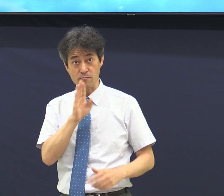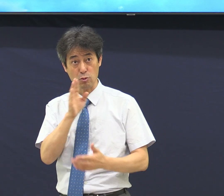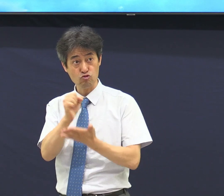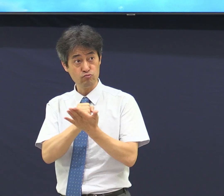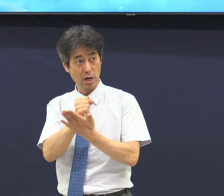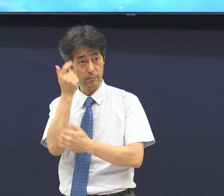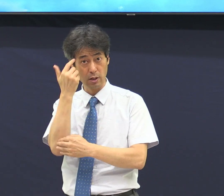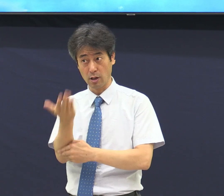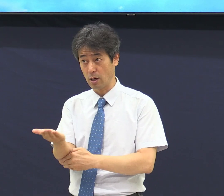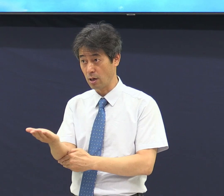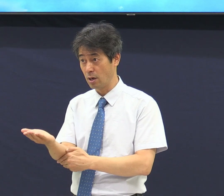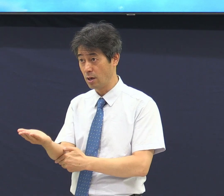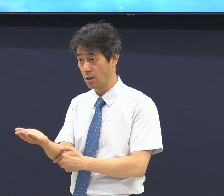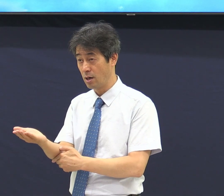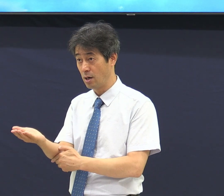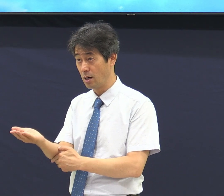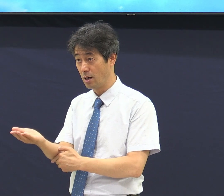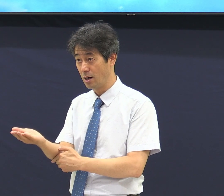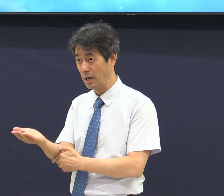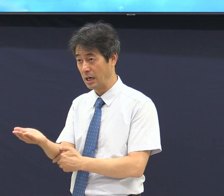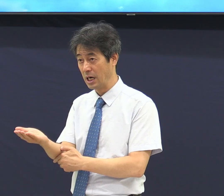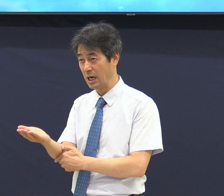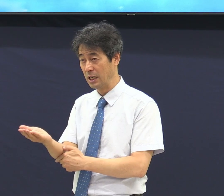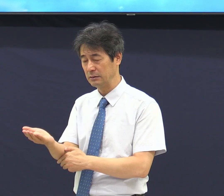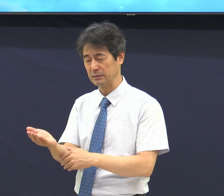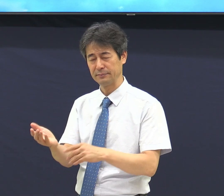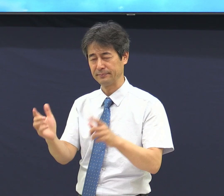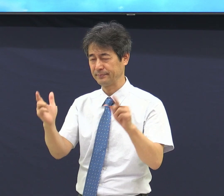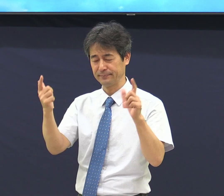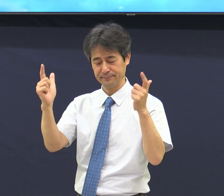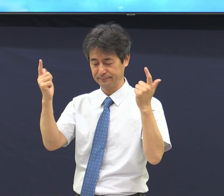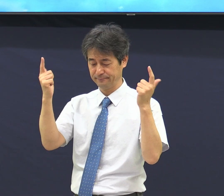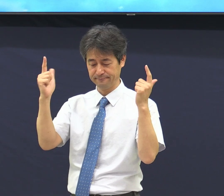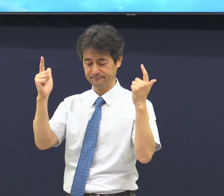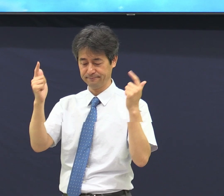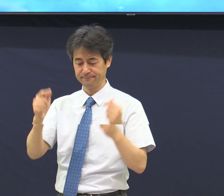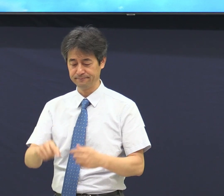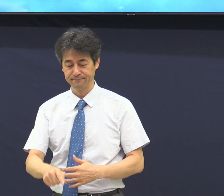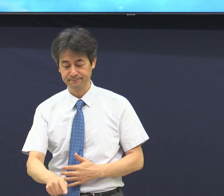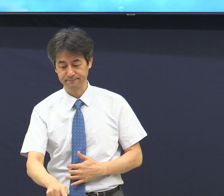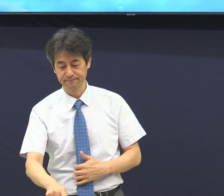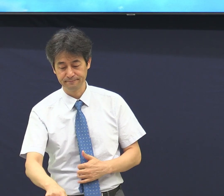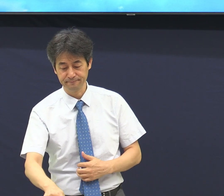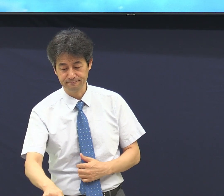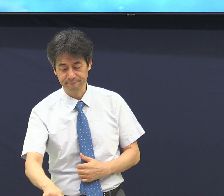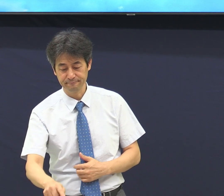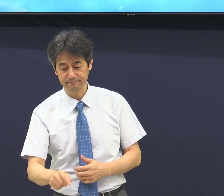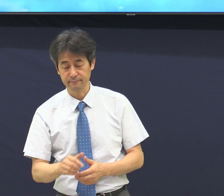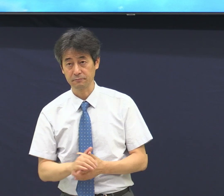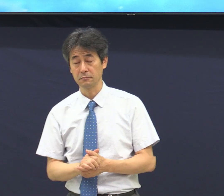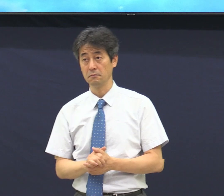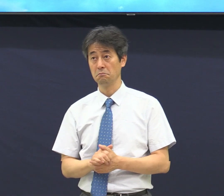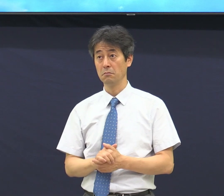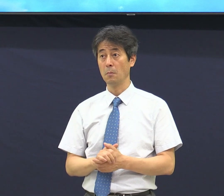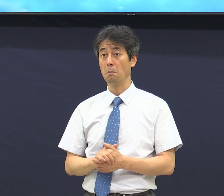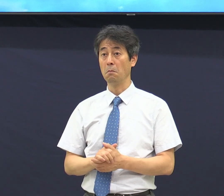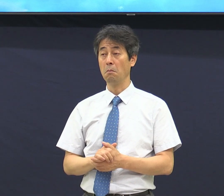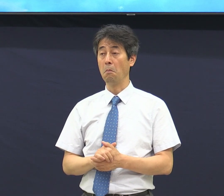가지고 있는 생각, 그리고 이것이 모든 사람들에게 정해진 운명입니까? 아닙니다.